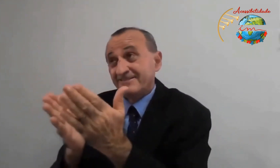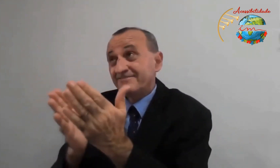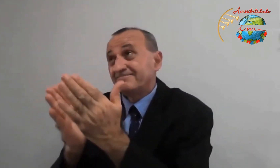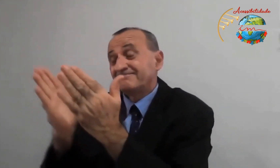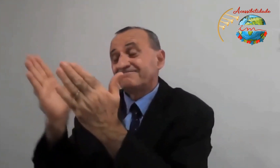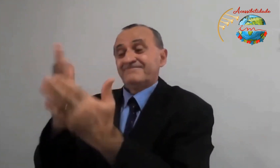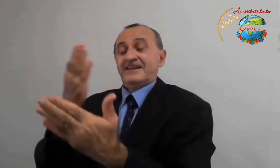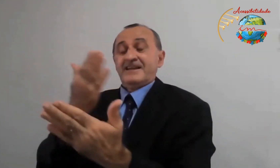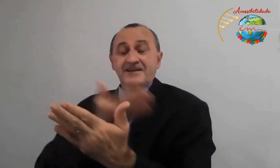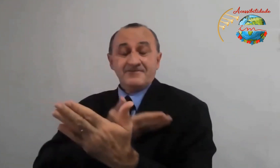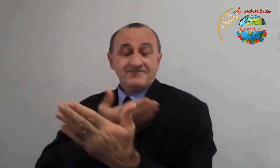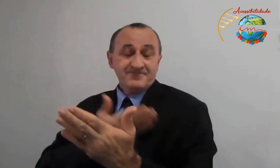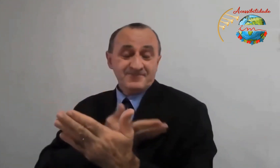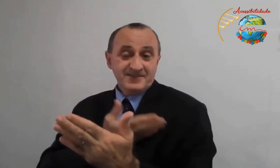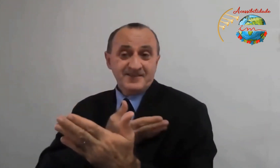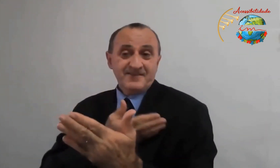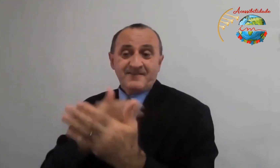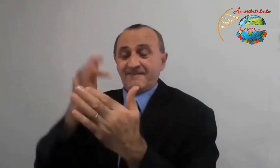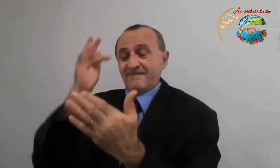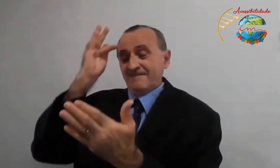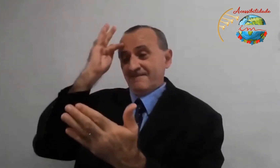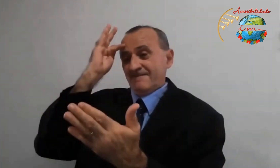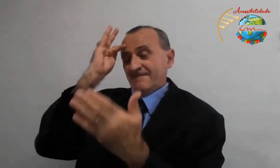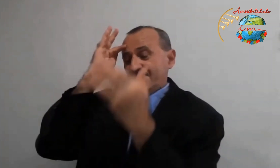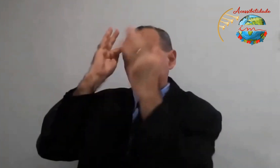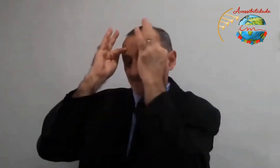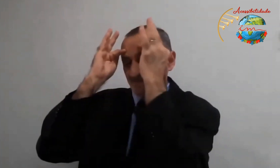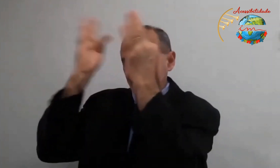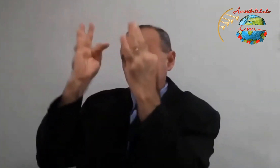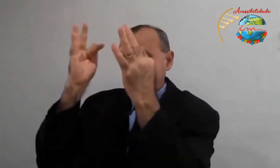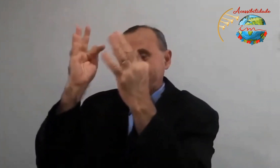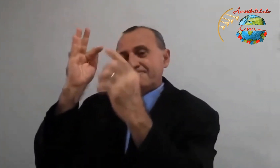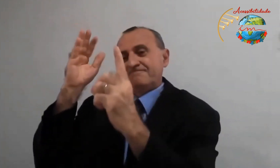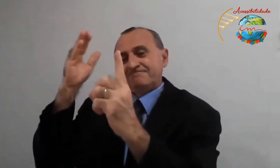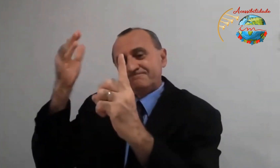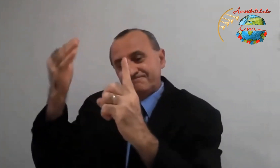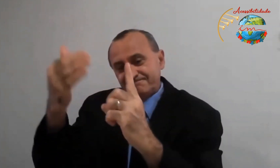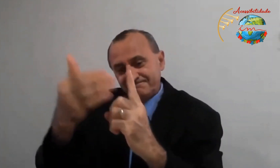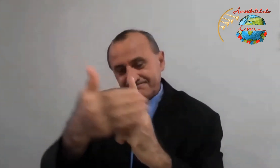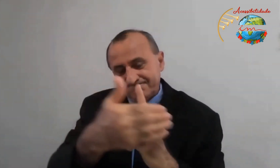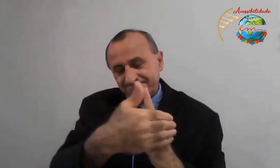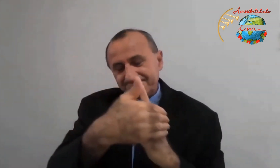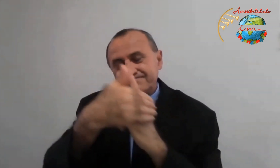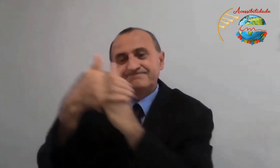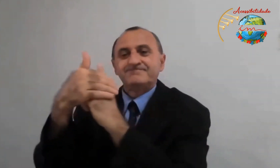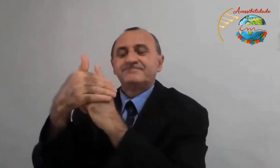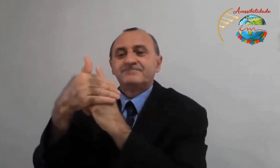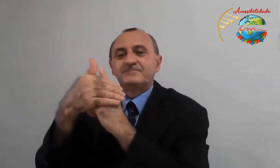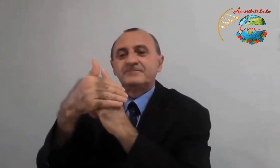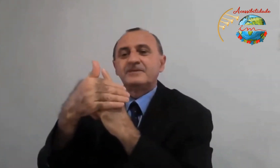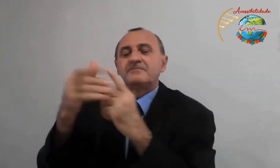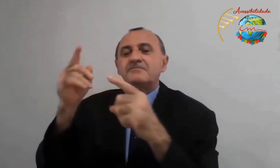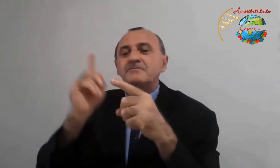Jesus, nosso amigo, fiel, que nos guarda.